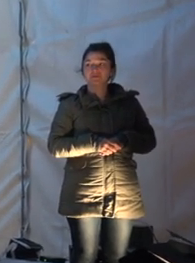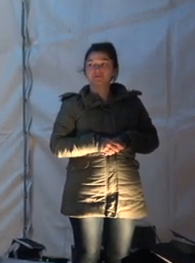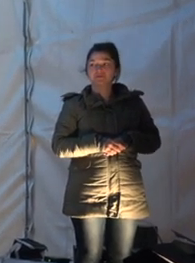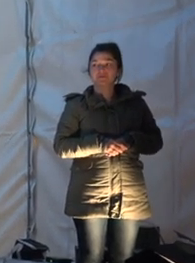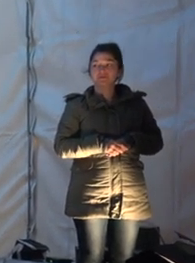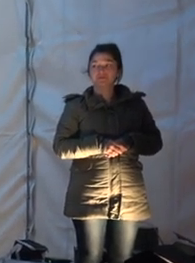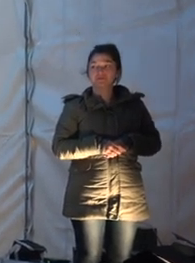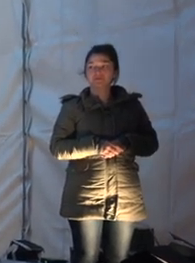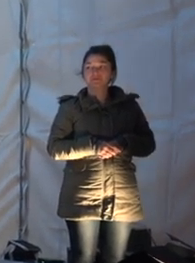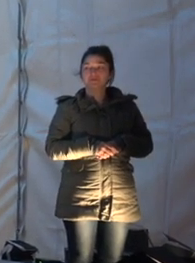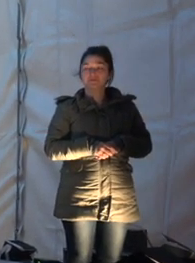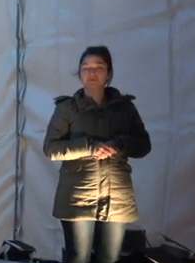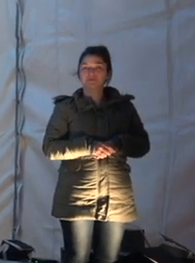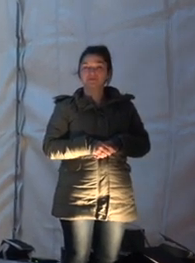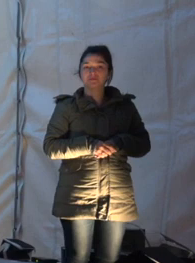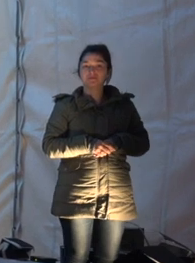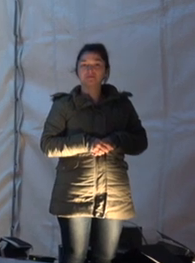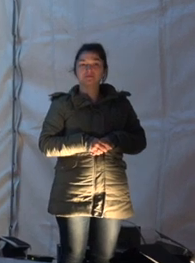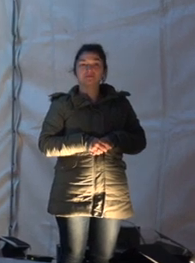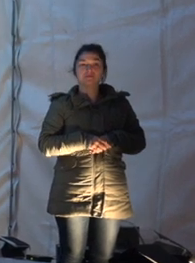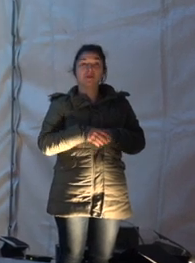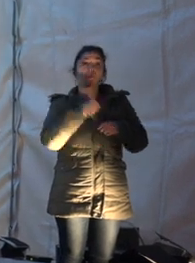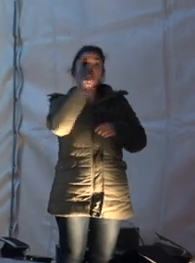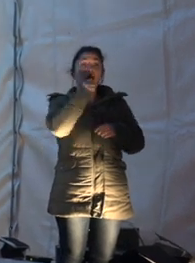sin el beso de tu boca yo viví.